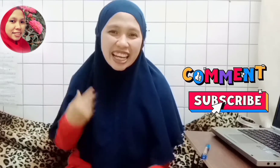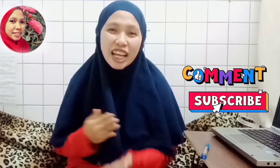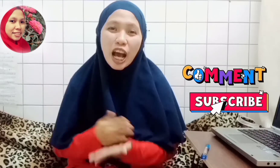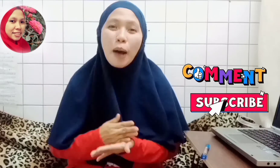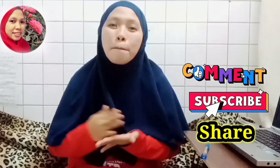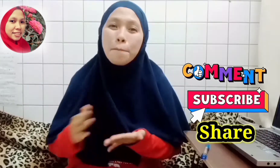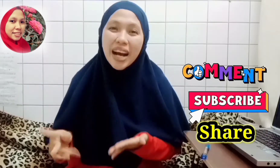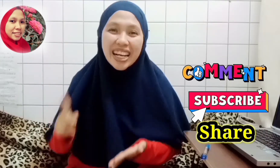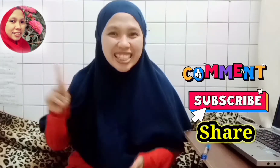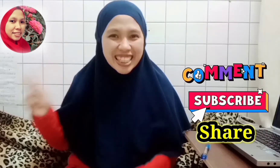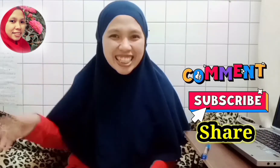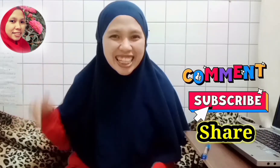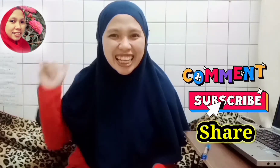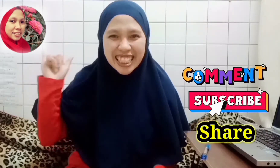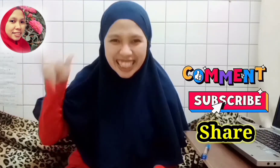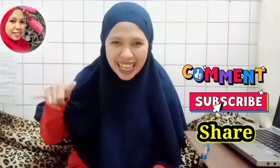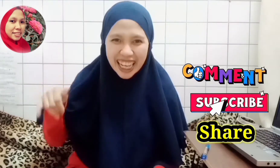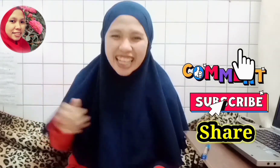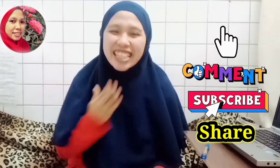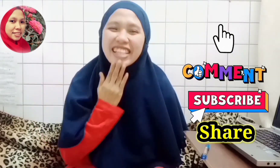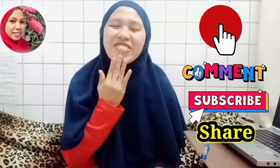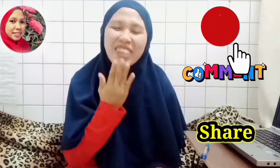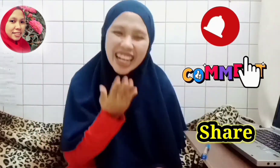dan bagikan ya. Terima